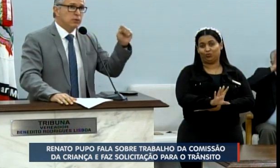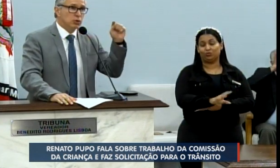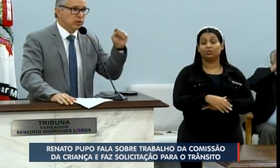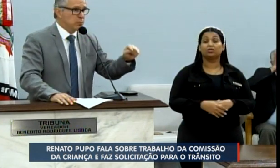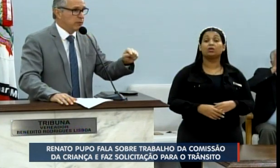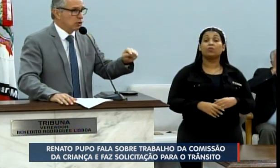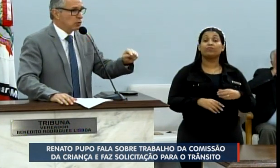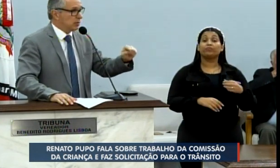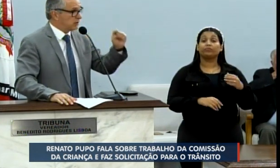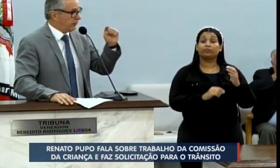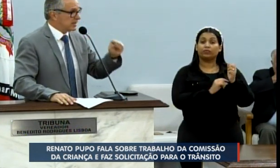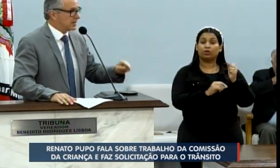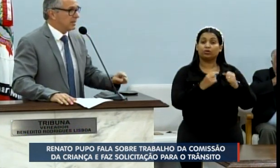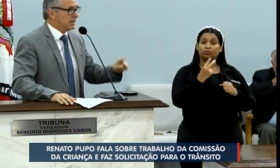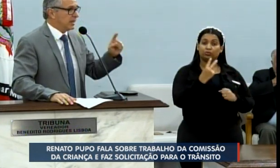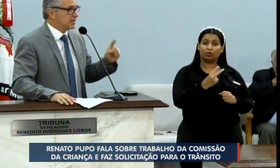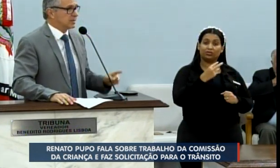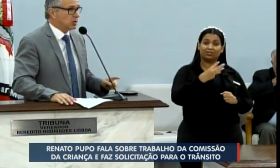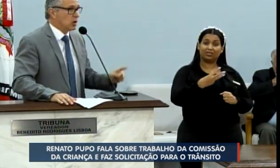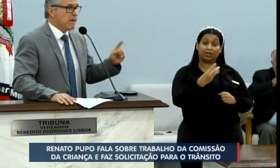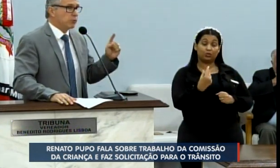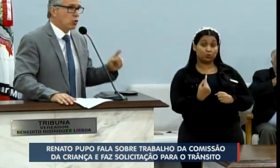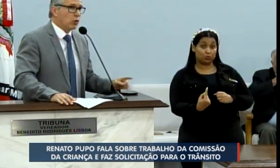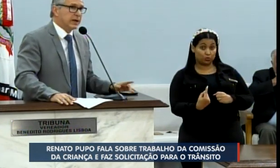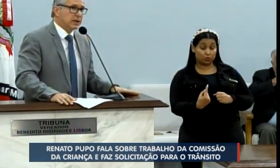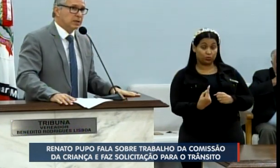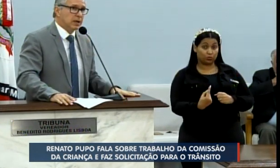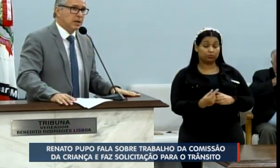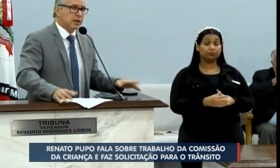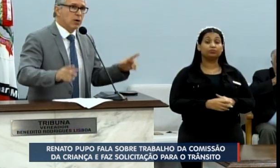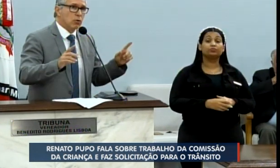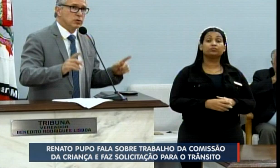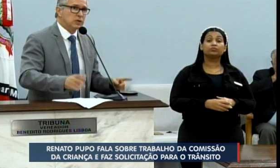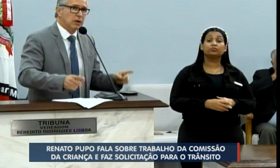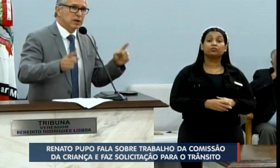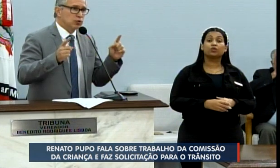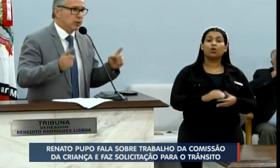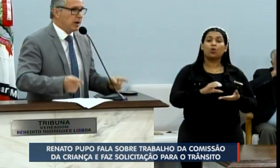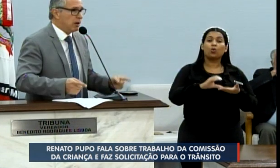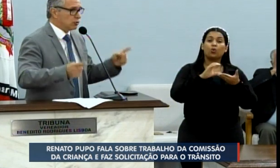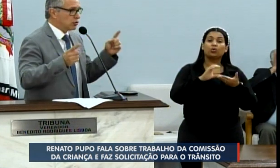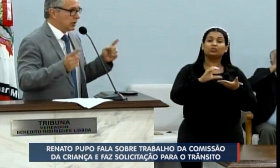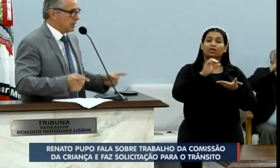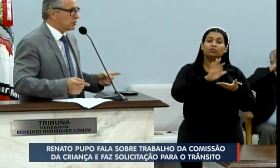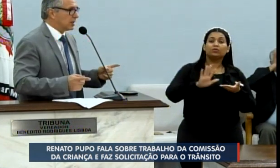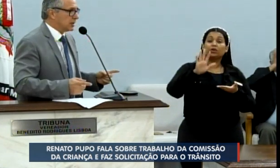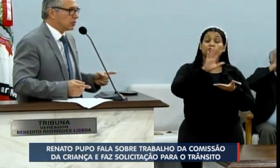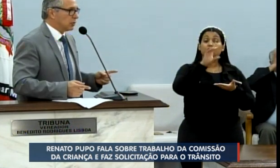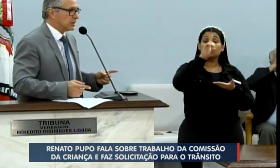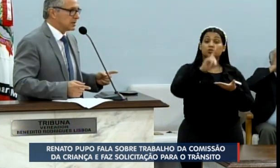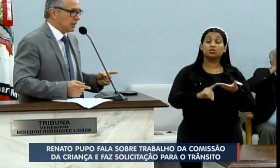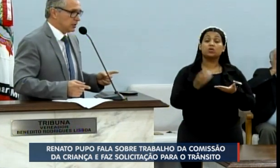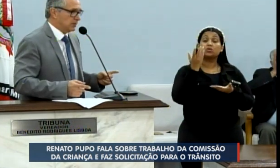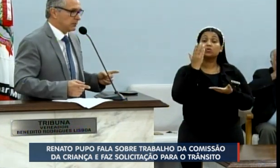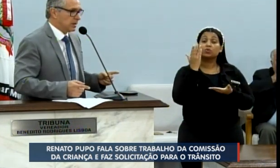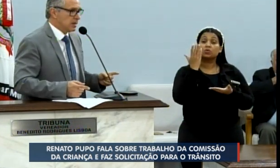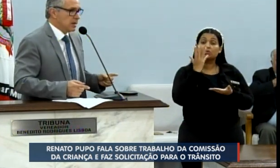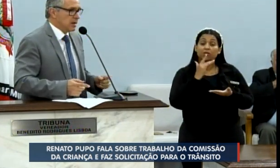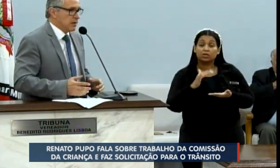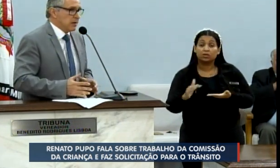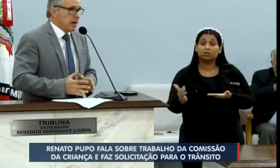231 de 2022, fresquinha, recente, do CONANDA, que é o Conselho Nacional dos Direitos da Criança e do